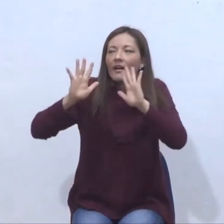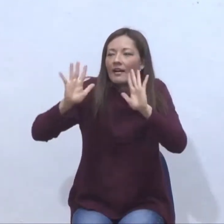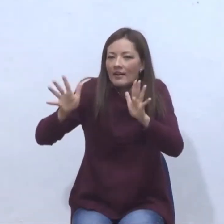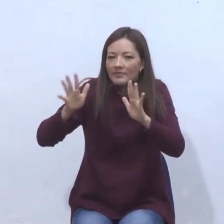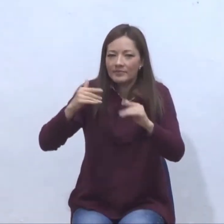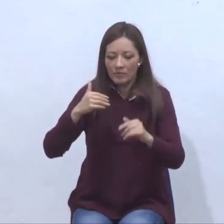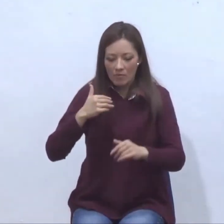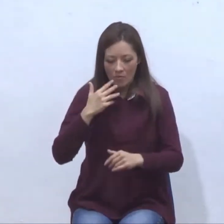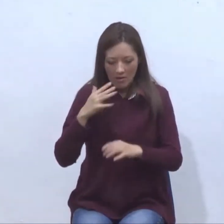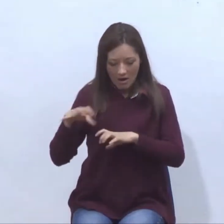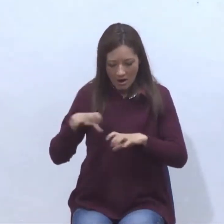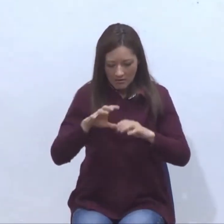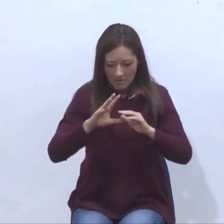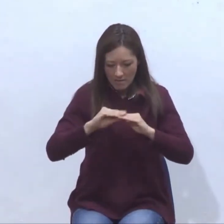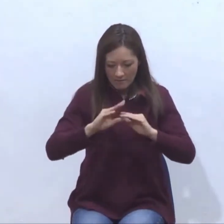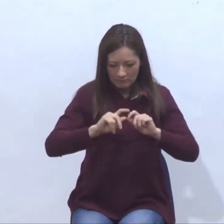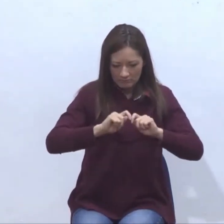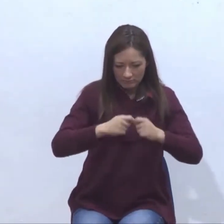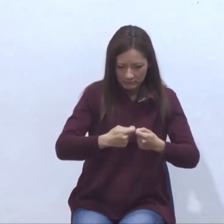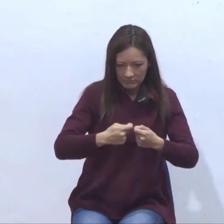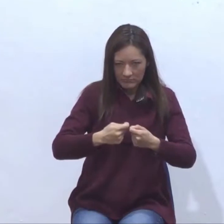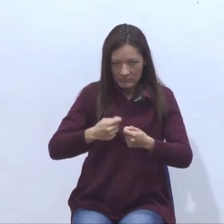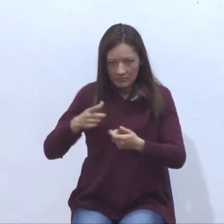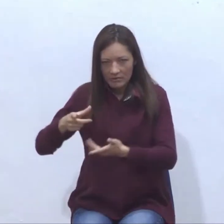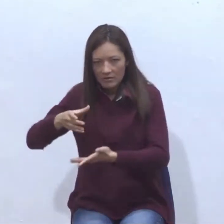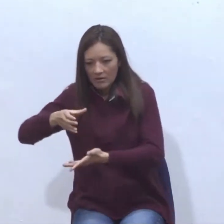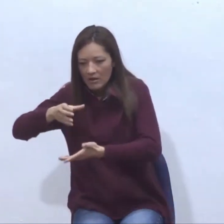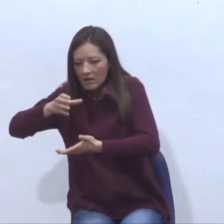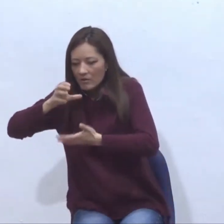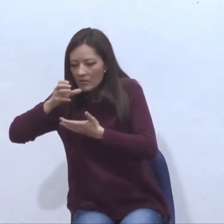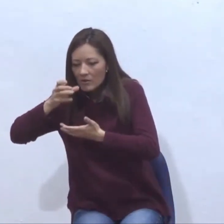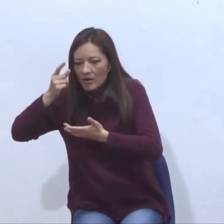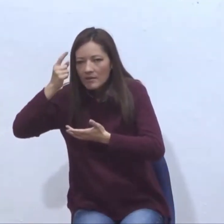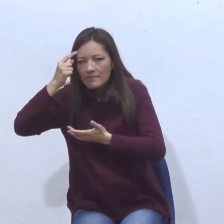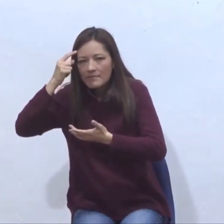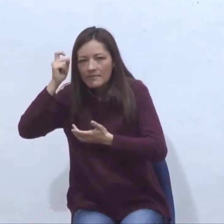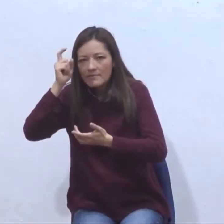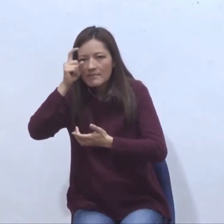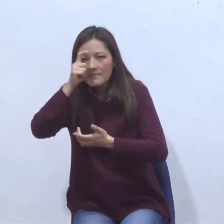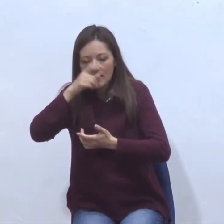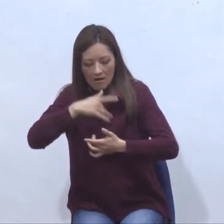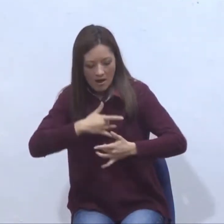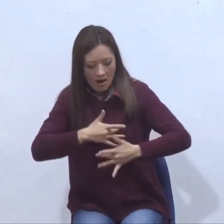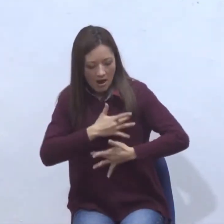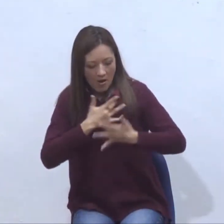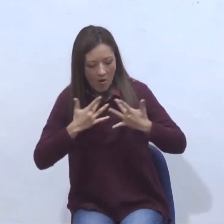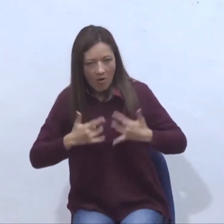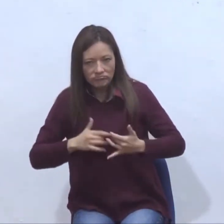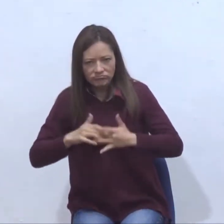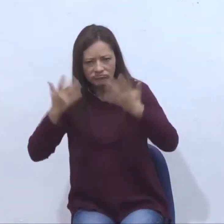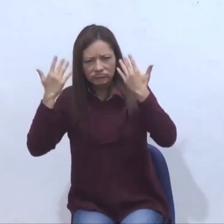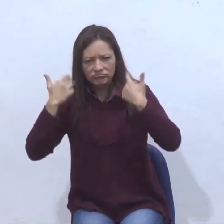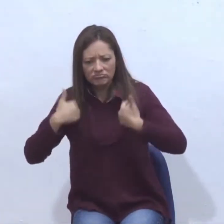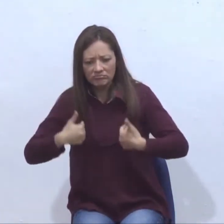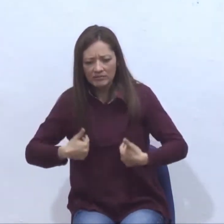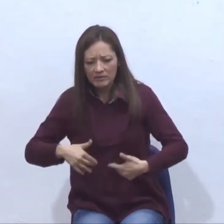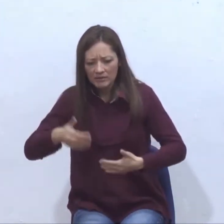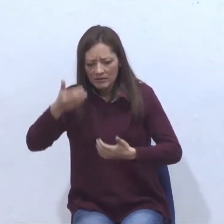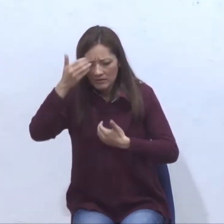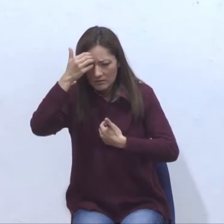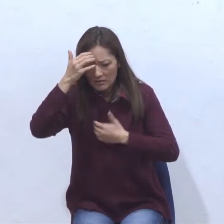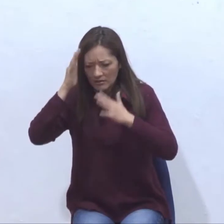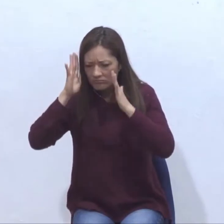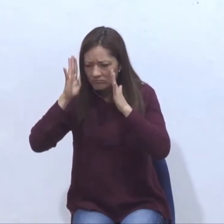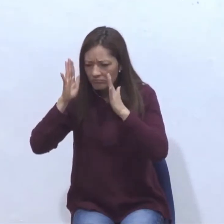yo parto el pan y cuando yo participo de la copa, en mi mente, en mi corazón, en todo mi ser, ha de estar concentrado